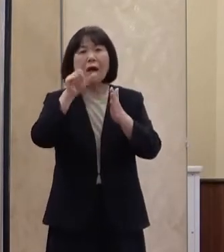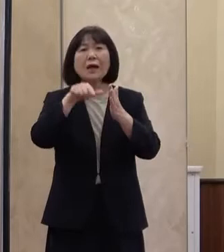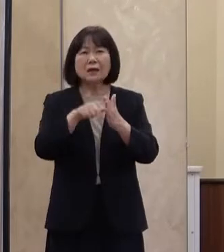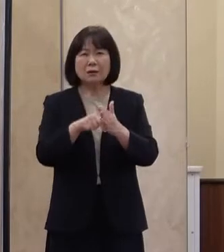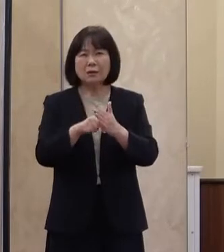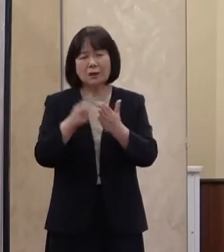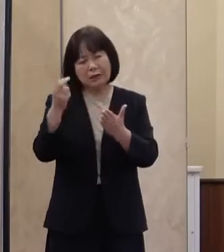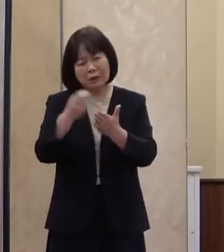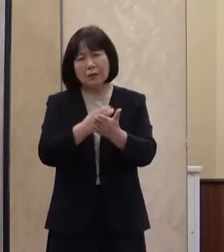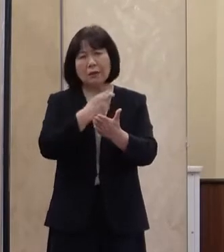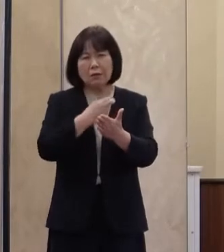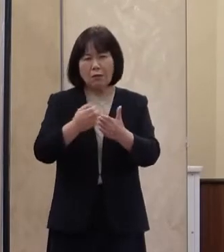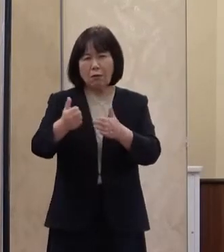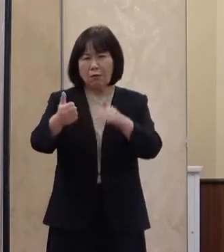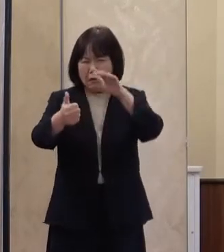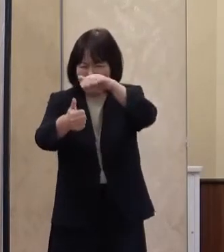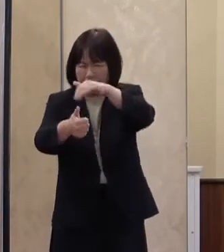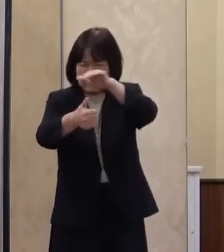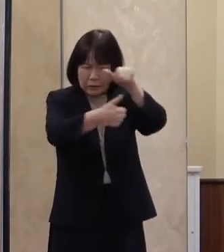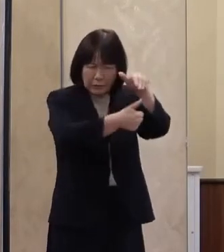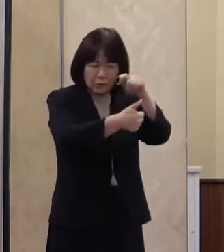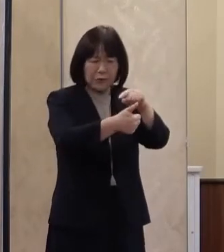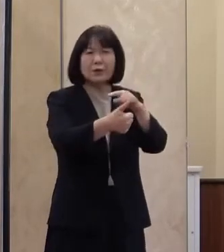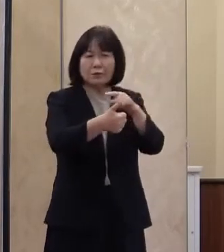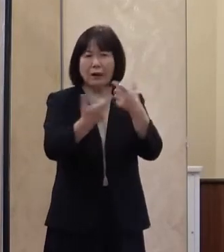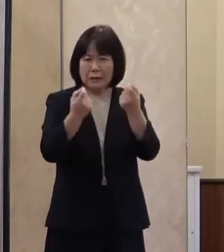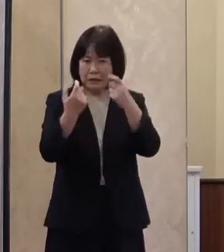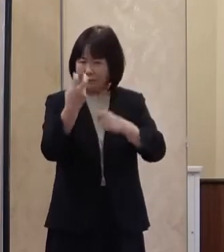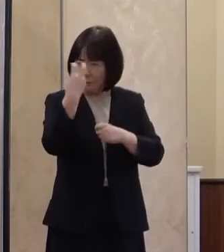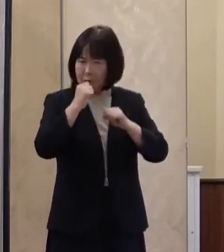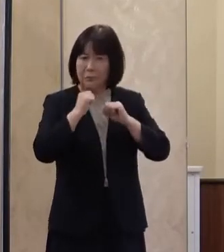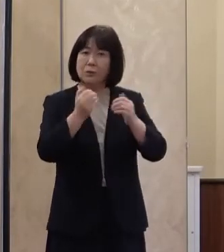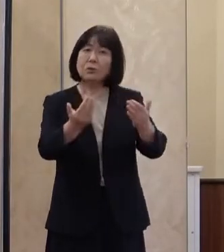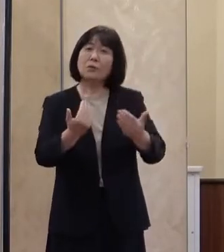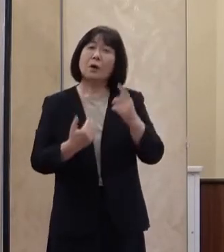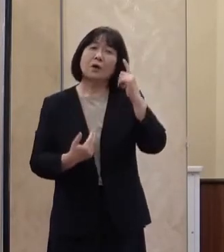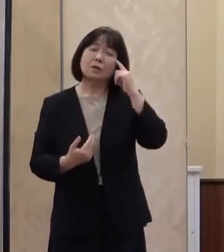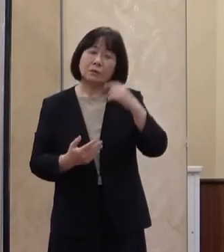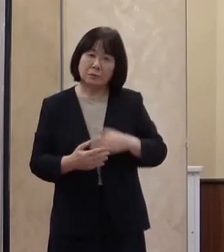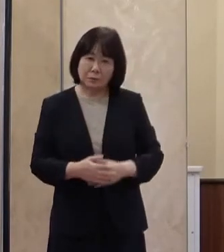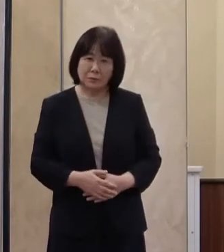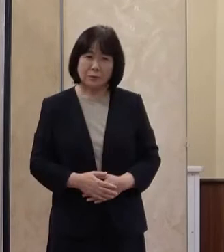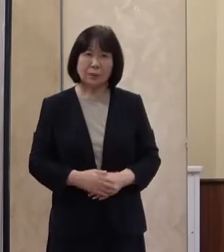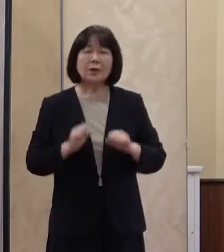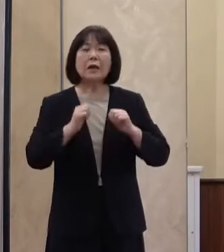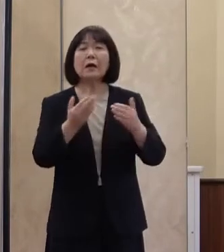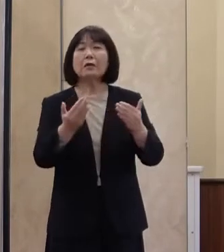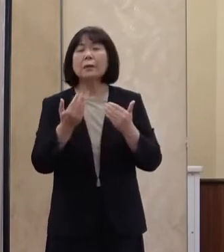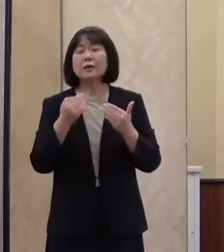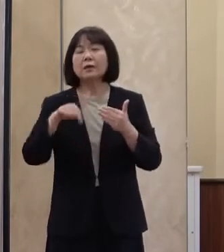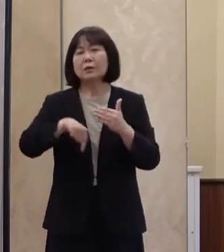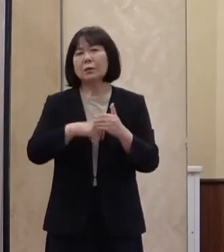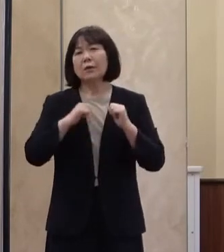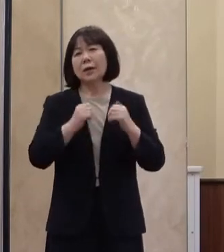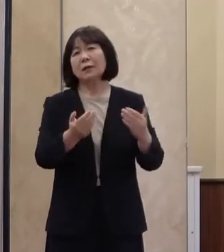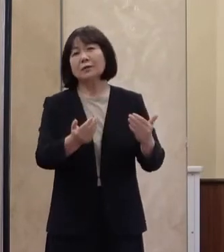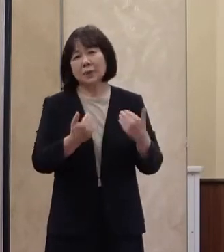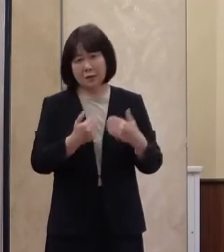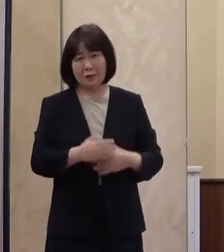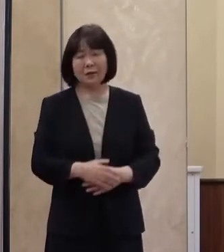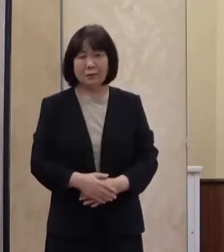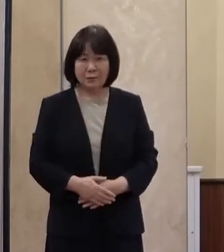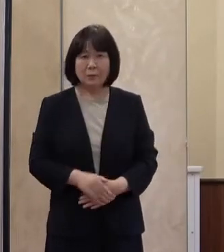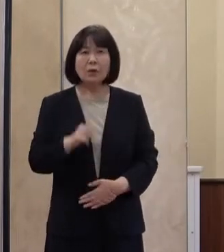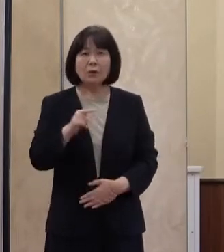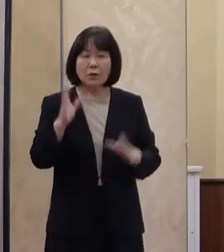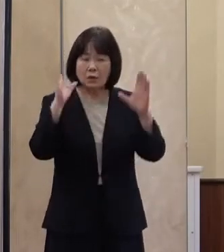排除していかなきゃいけないというふうに僕は思います。取り締まっていかなきゃいけないと、それは思います。きちんとやるべきはやらなきゃいけないと思っています。なのでこれについ